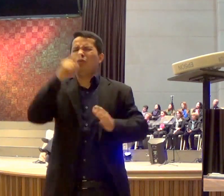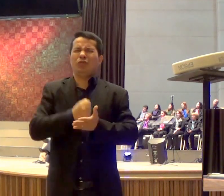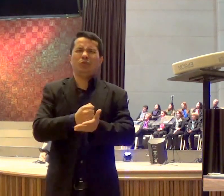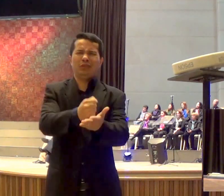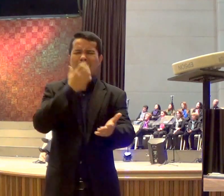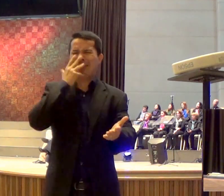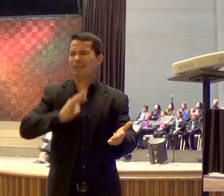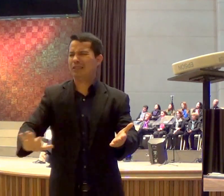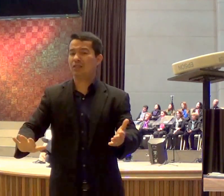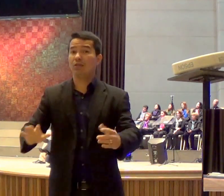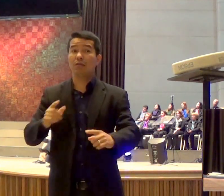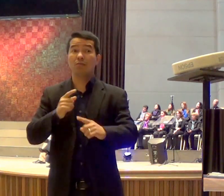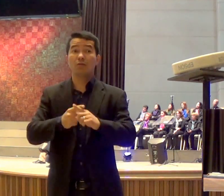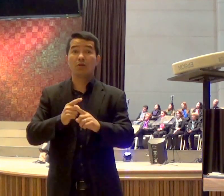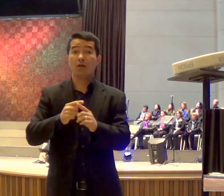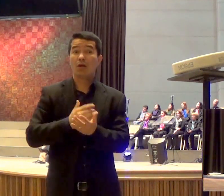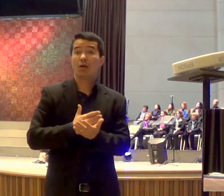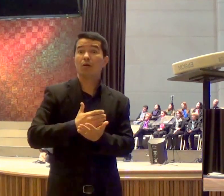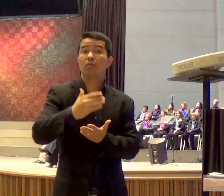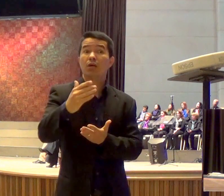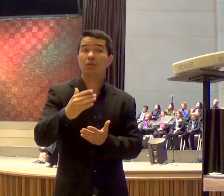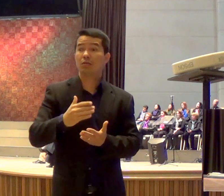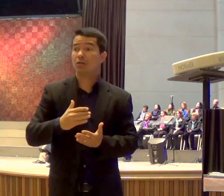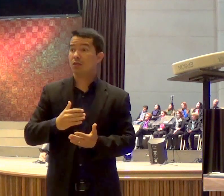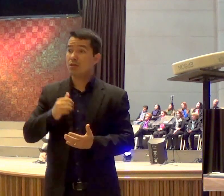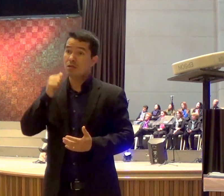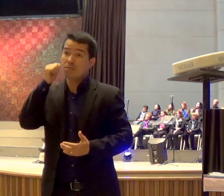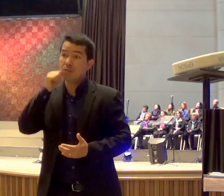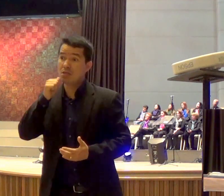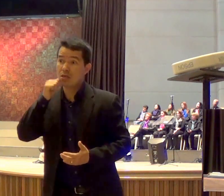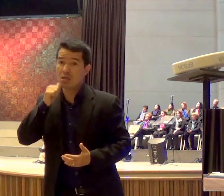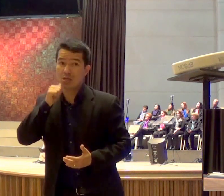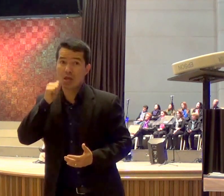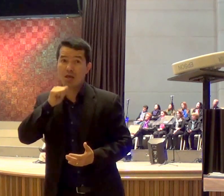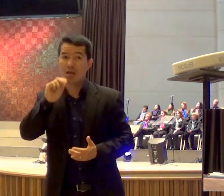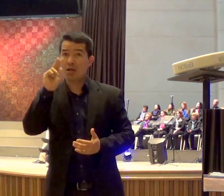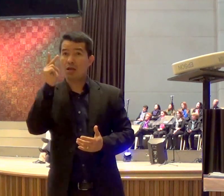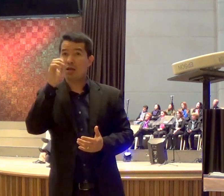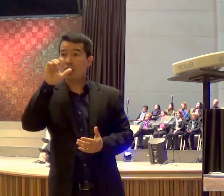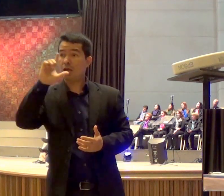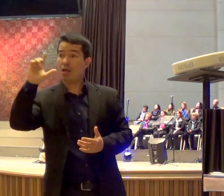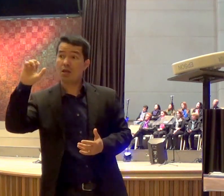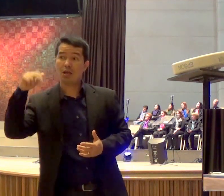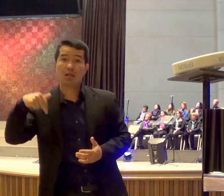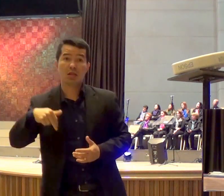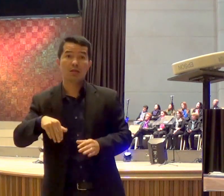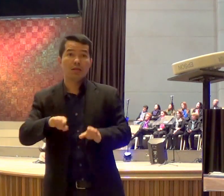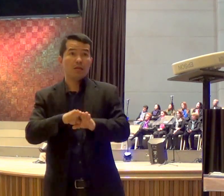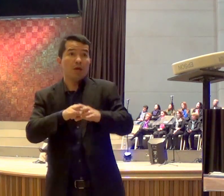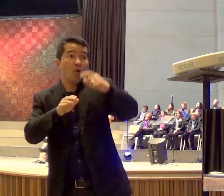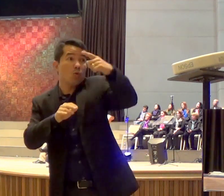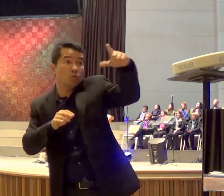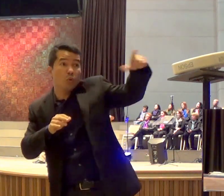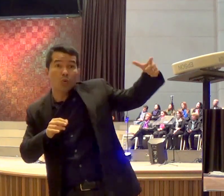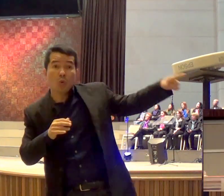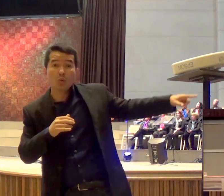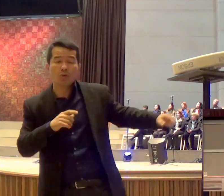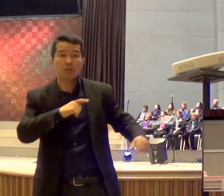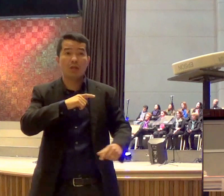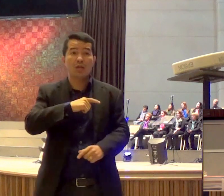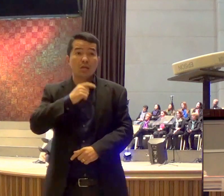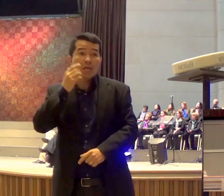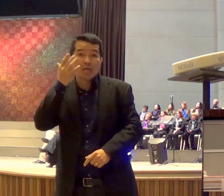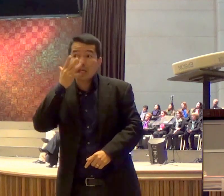para atender a Ellen que eu atendi naquele dia e não só ela e como todas as outras crianças que moram ali na região da